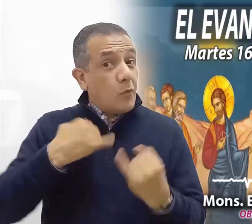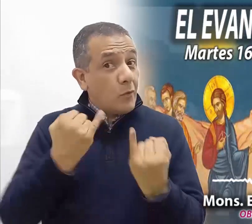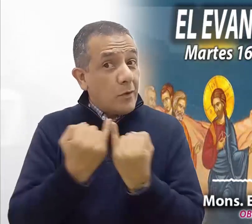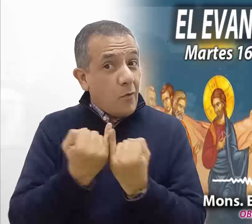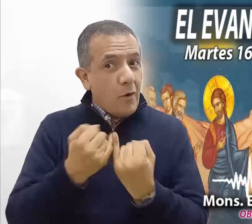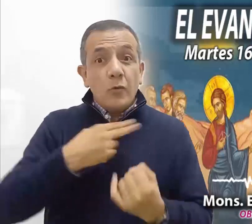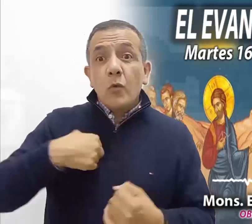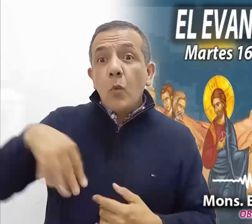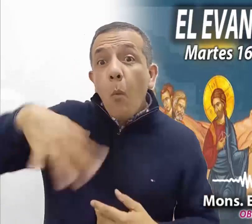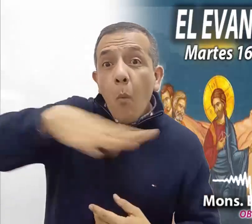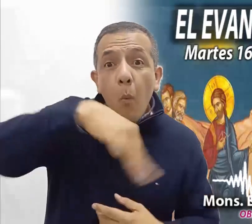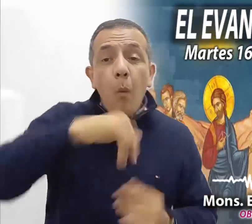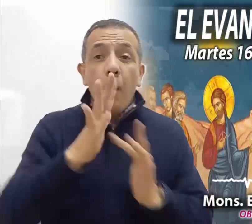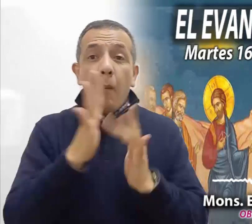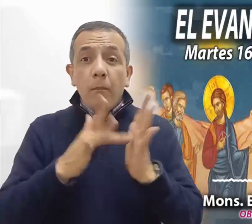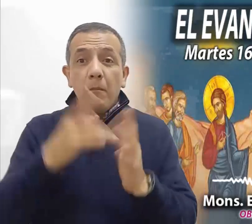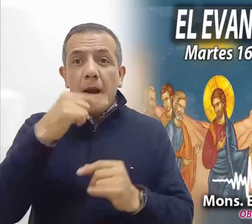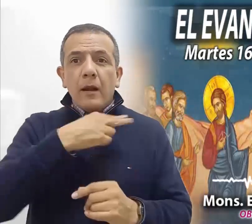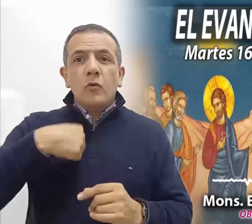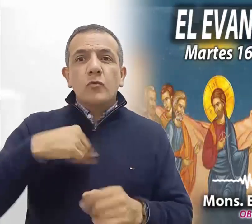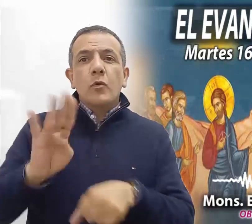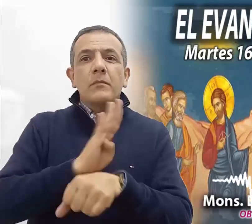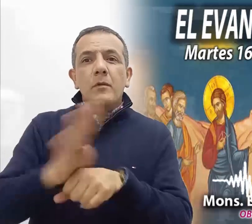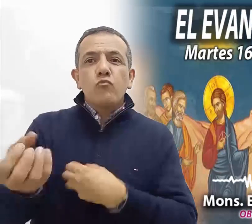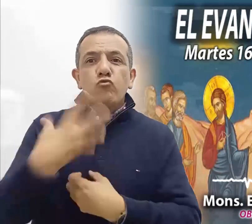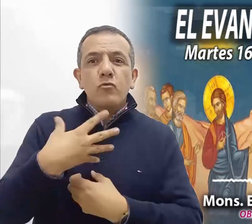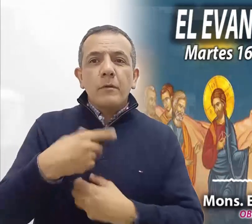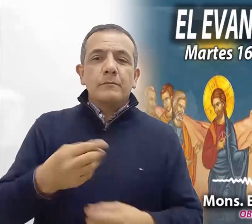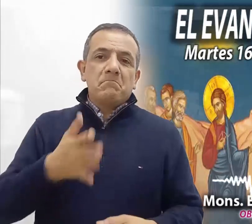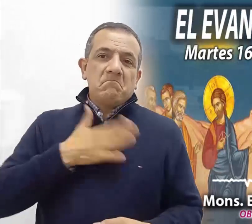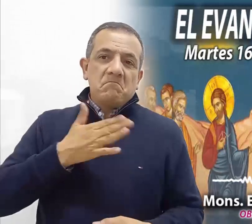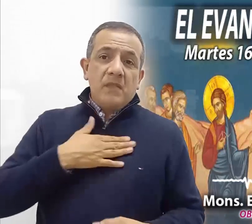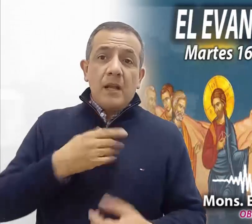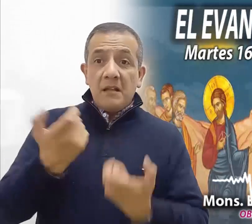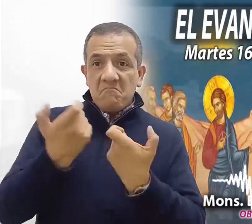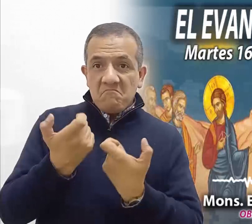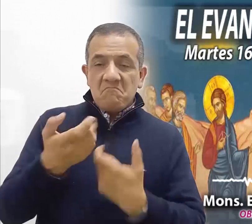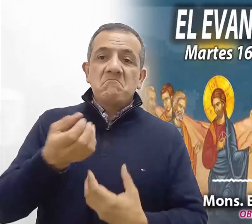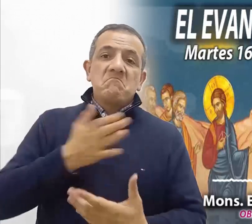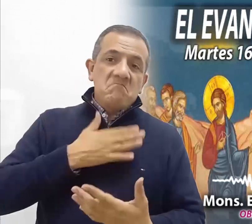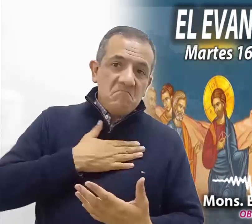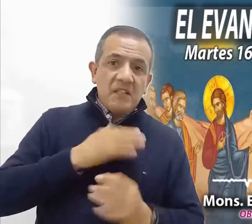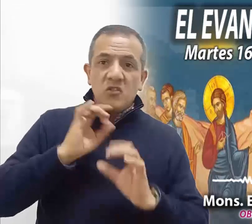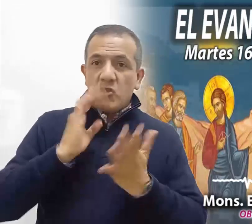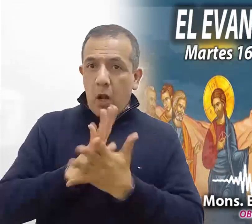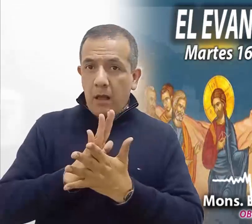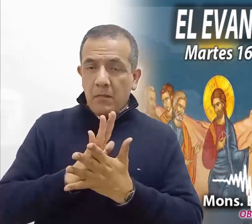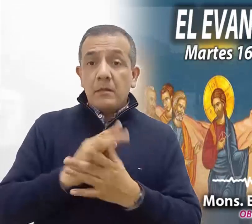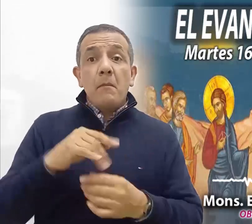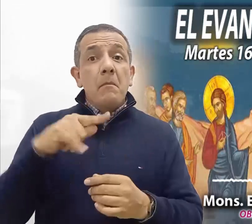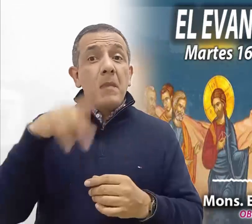con la finalidad de beneficiarnos personalmente, económicamente.